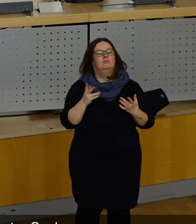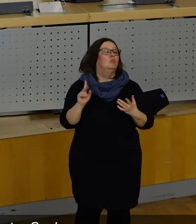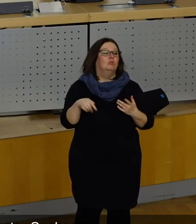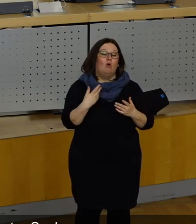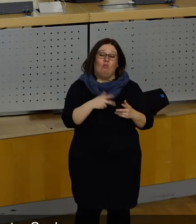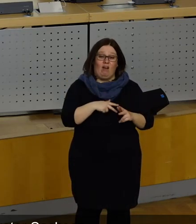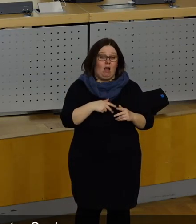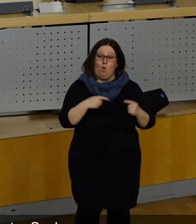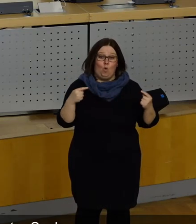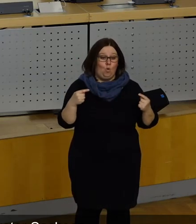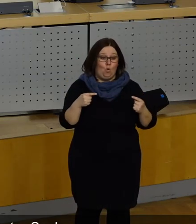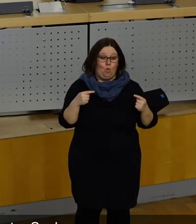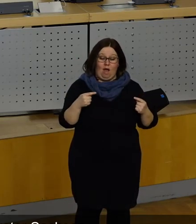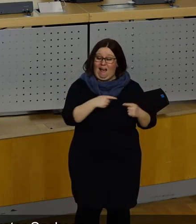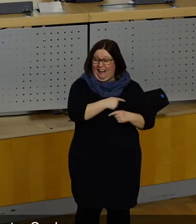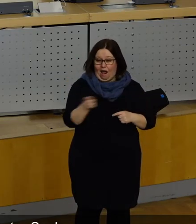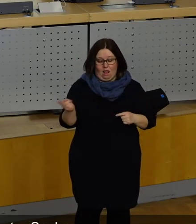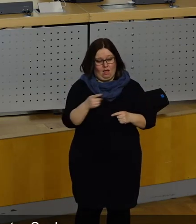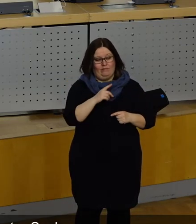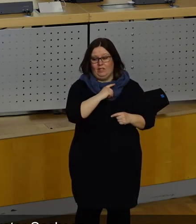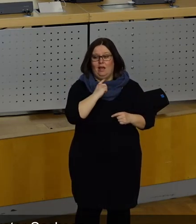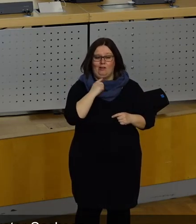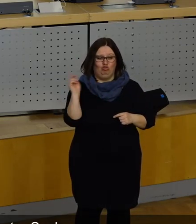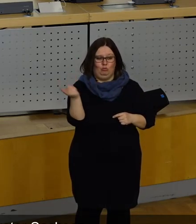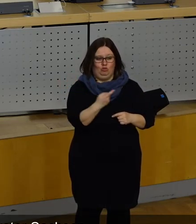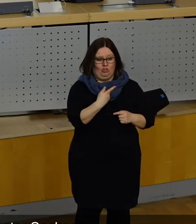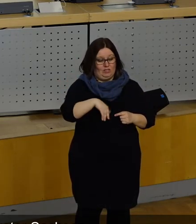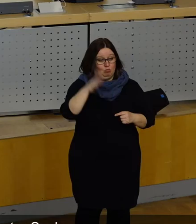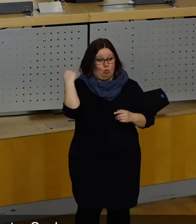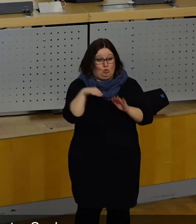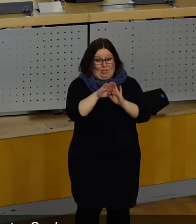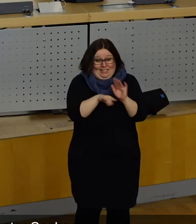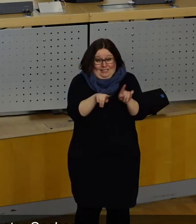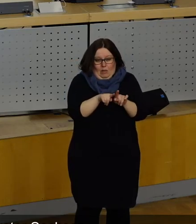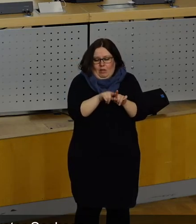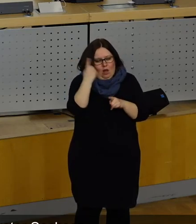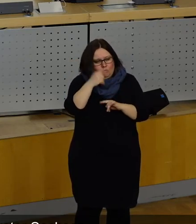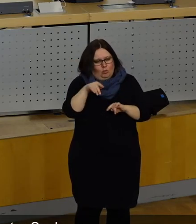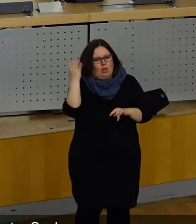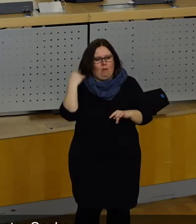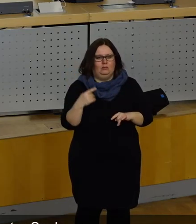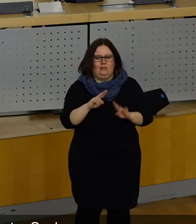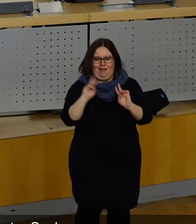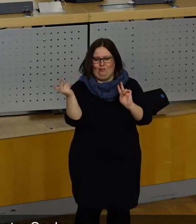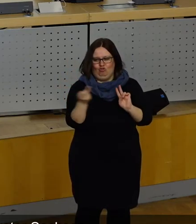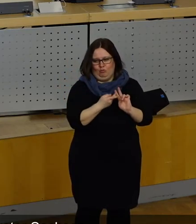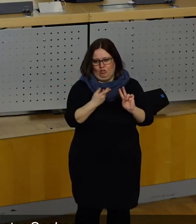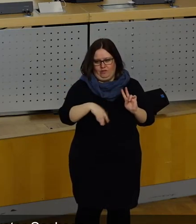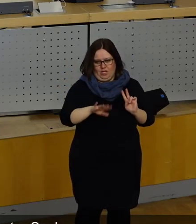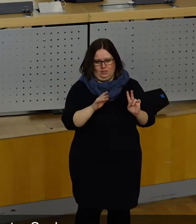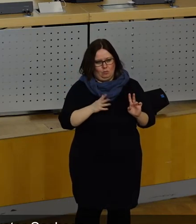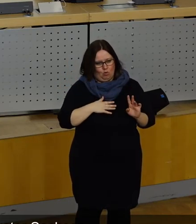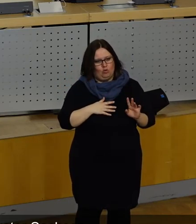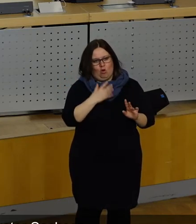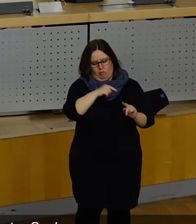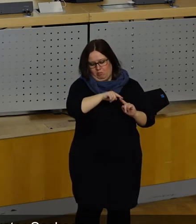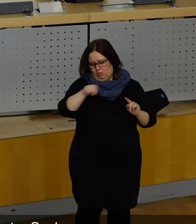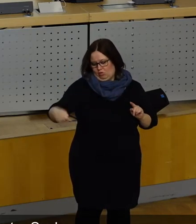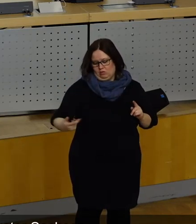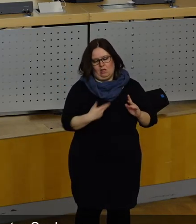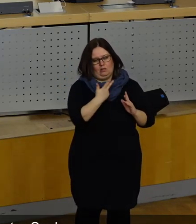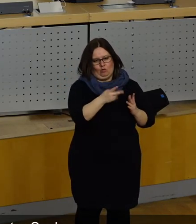ohne Gegenstimmen, ohne Enthaltung. Das ist also, ich weiß nicht, ob es noch so ein Gesetz gab, aber das ist bemerkenswert und ist in wesentlichen Grundzügen bis heute unverändert, mal